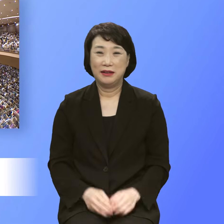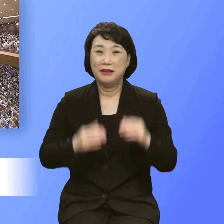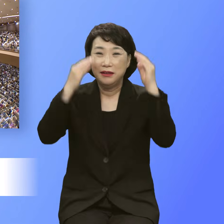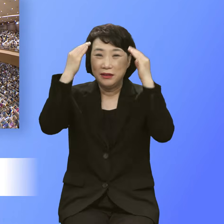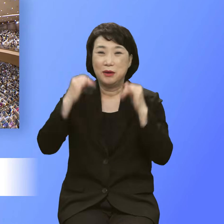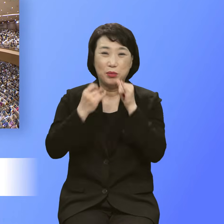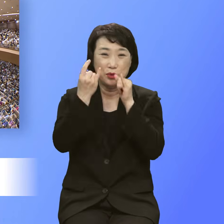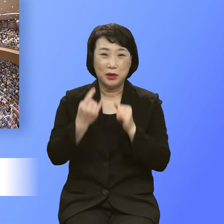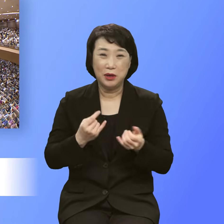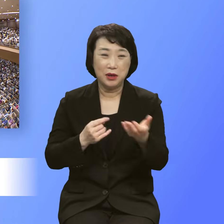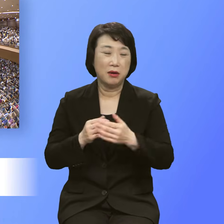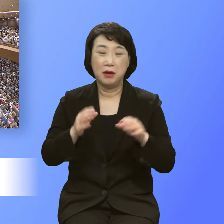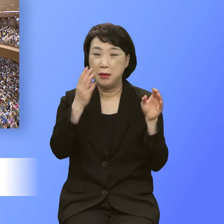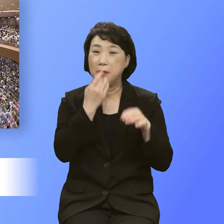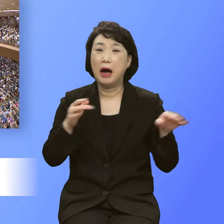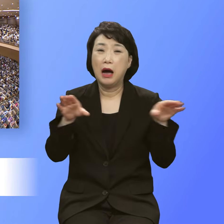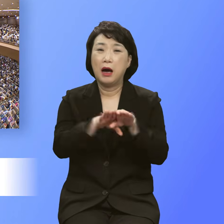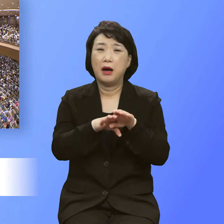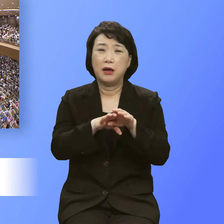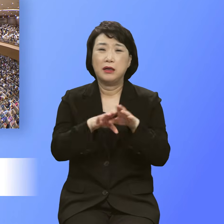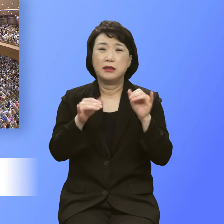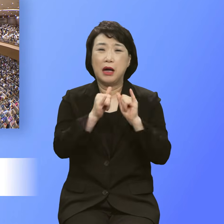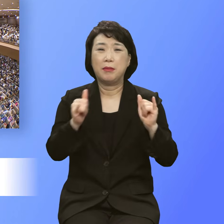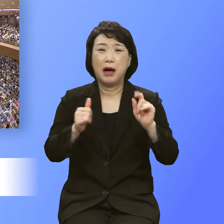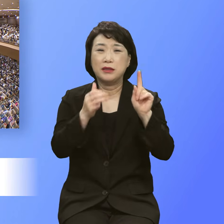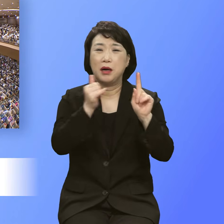화개성에 결석하는 사람 없어요?